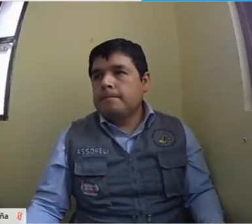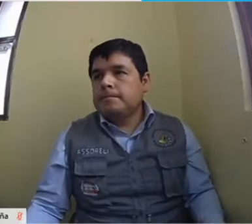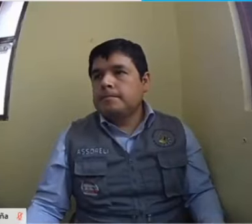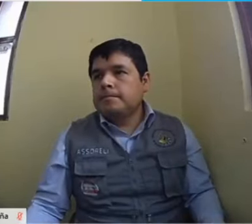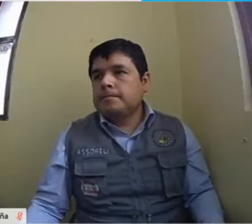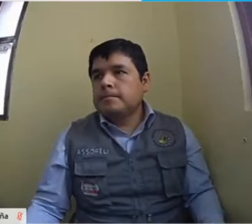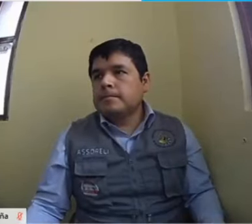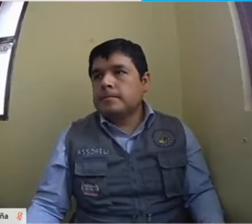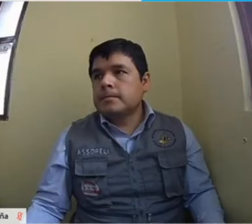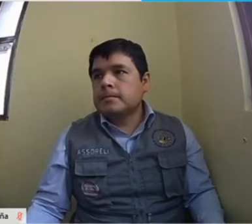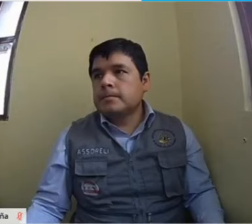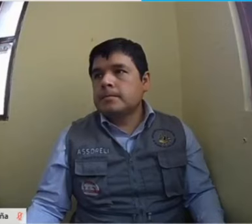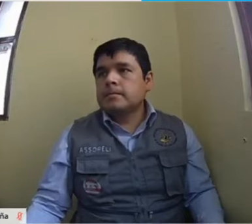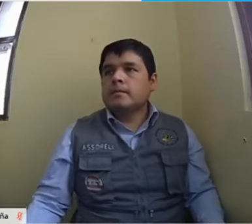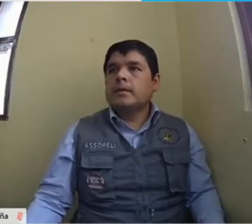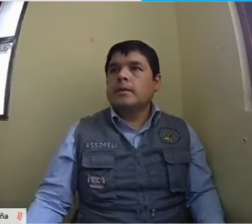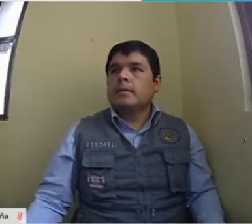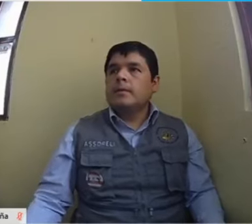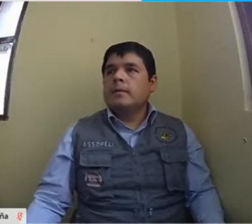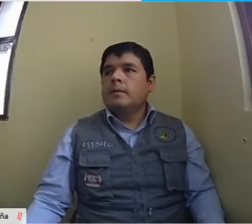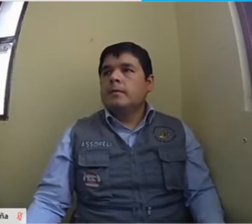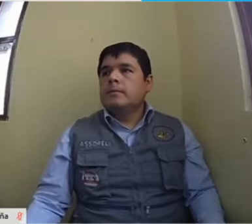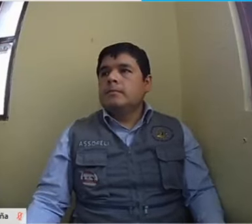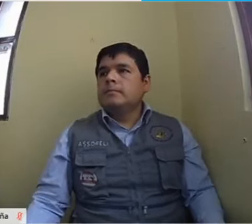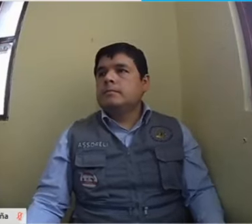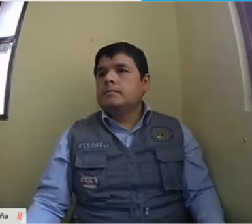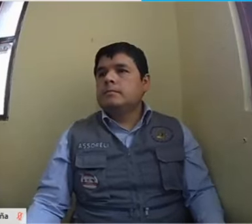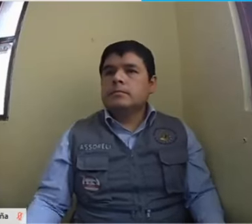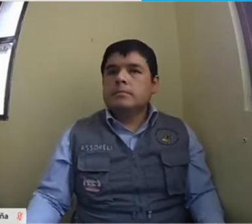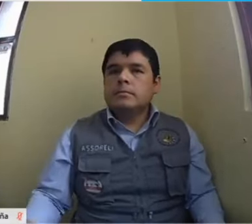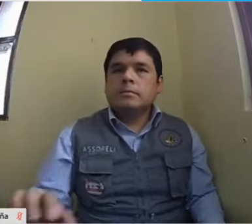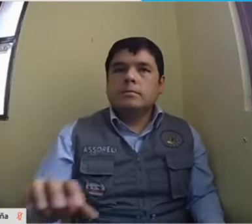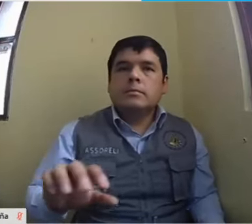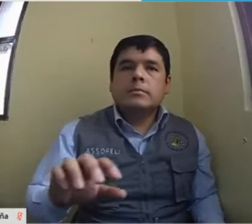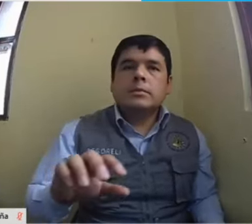Con la P y el golpecito en la mejilla. Padrino.